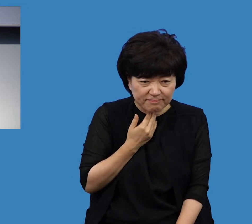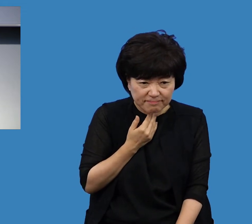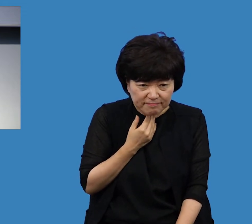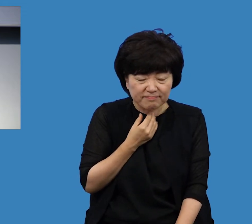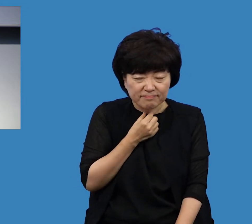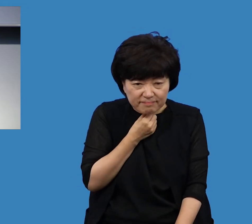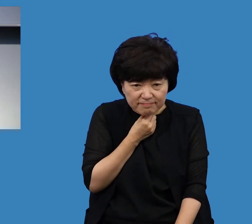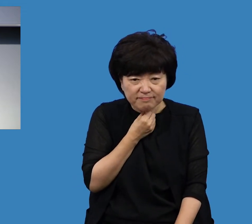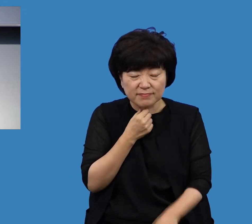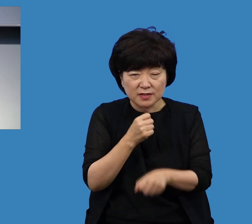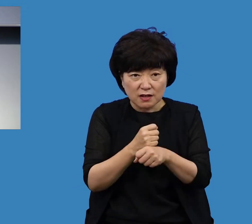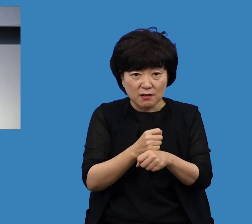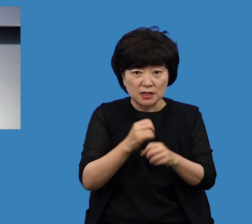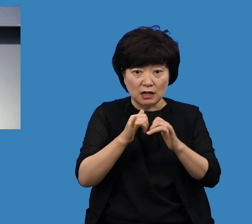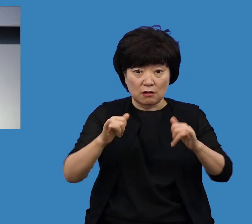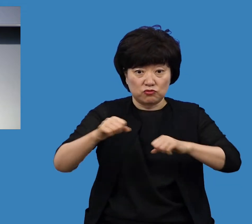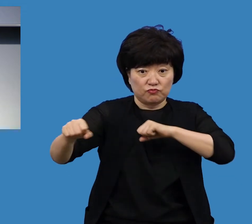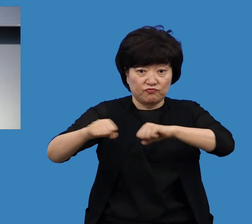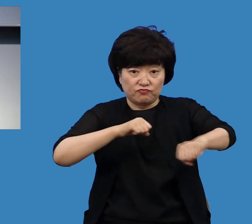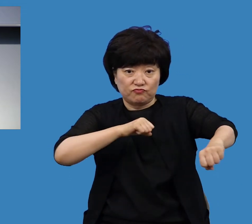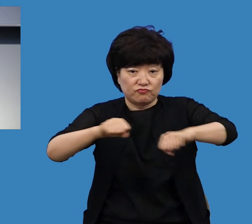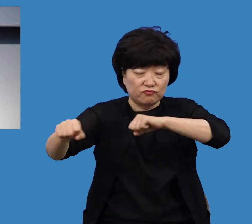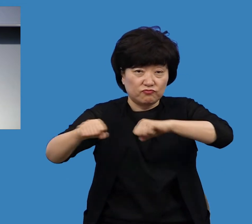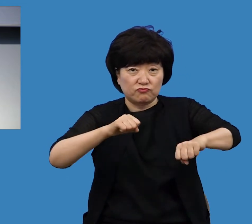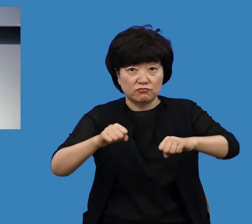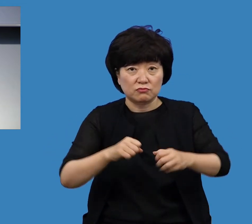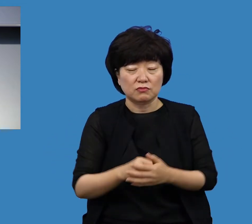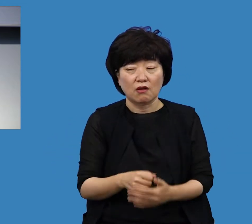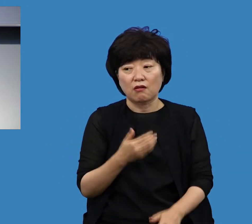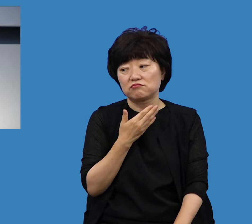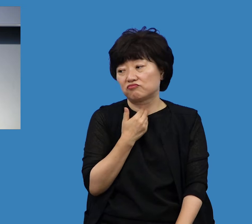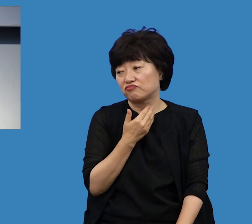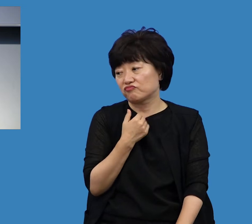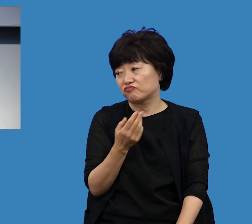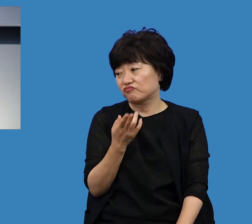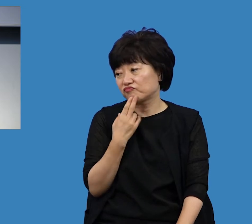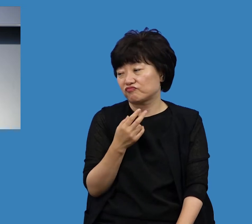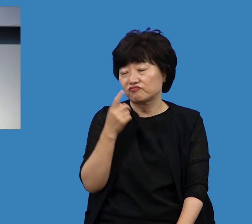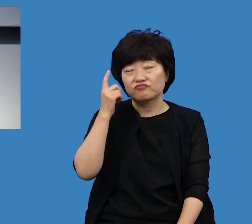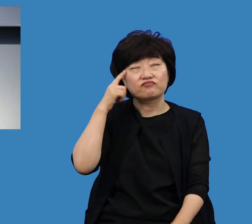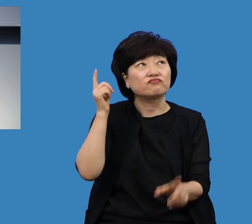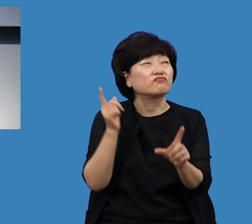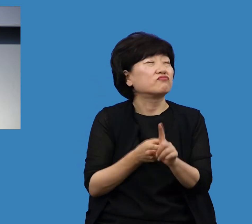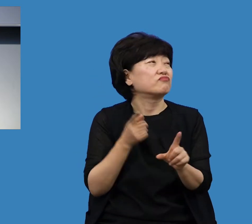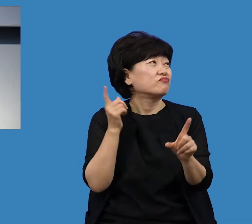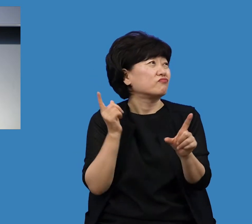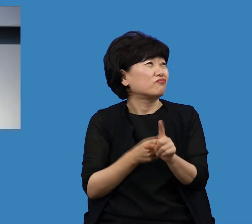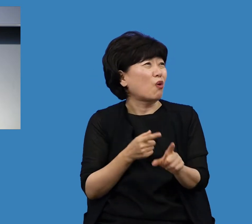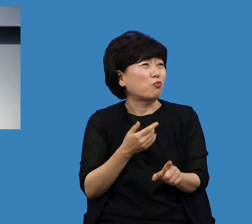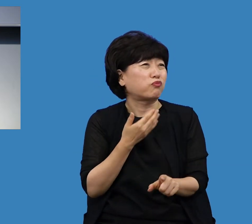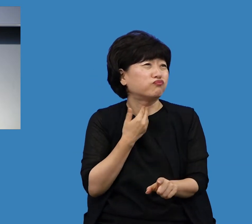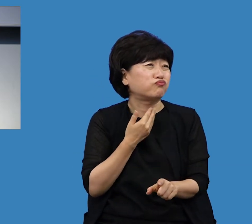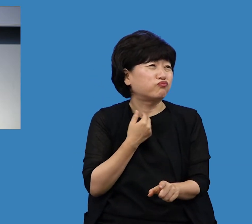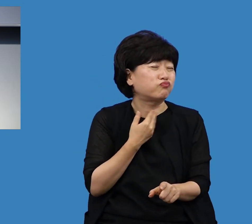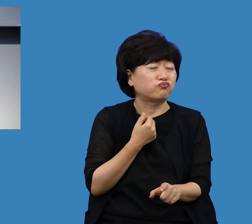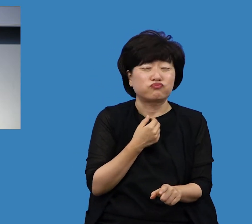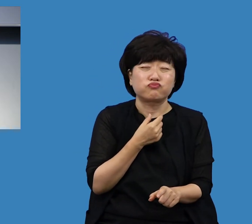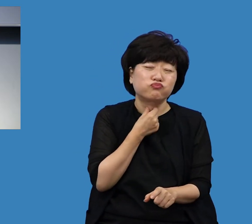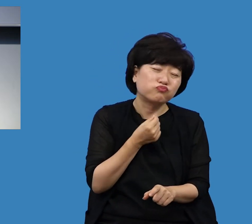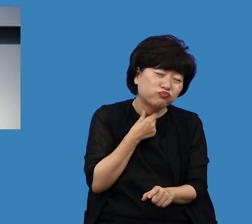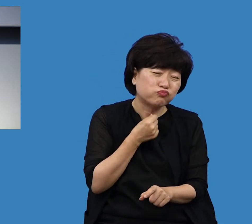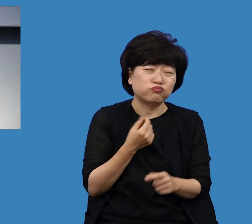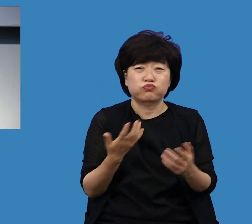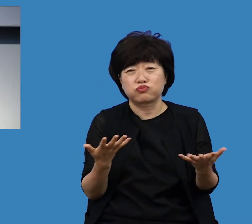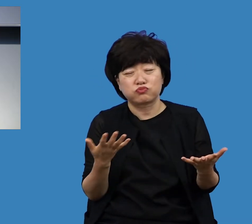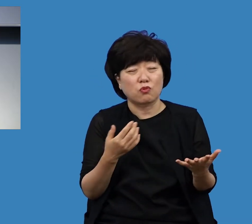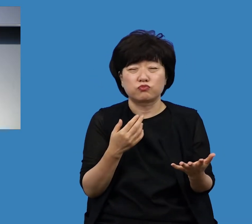하는 생명이지요. 그래서 여러분 아무런 갈망이 없다. 그럼 그 사람은 그냥 멍 때리고 있을 겁니다. 아무런 갈망이 없는 사람 생각해 보세요. 멍